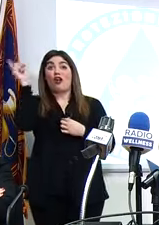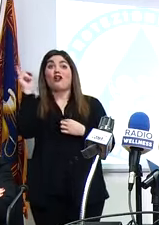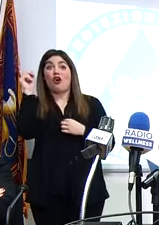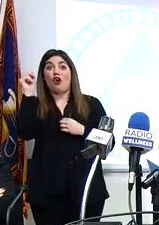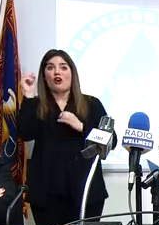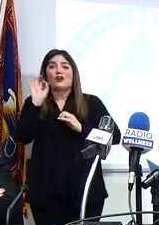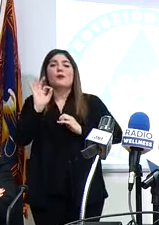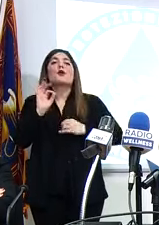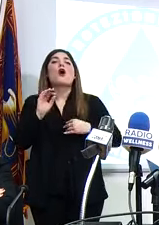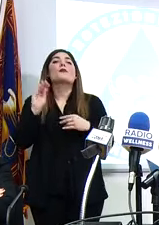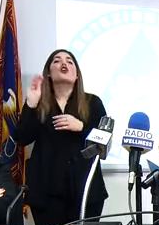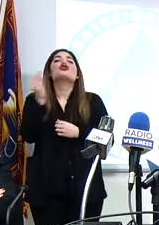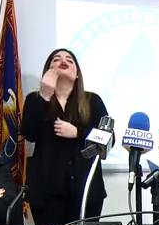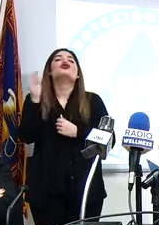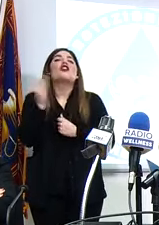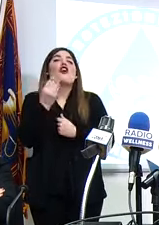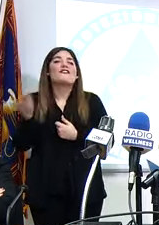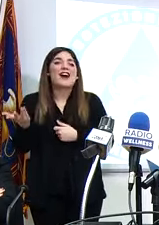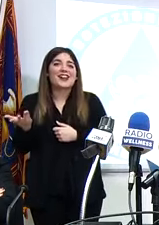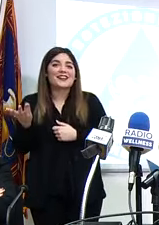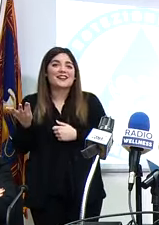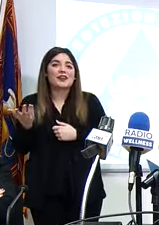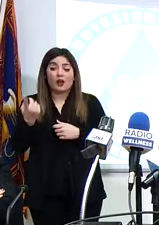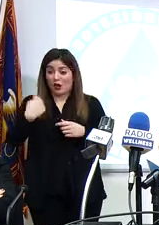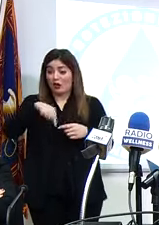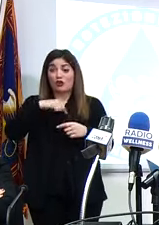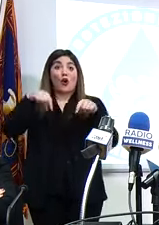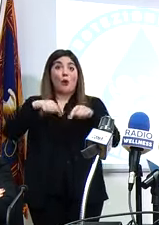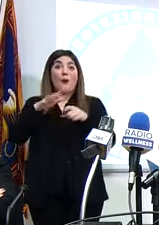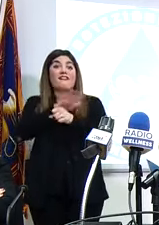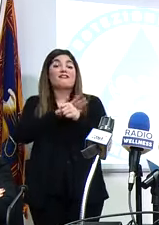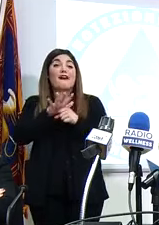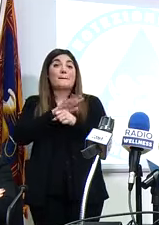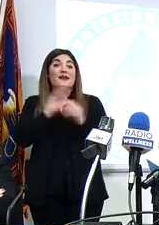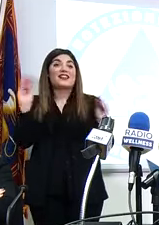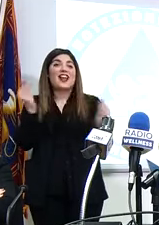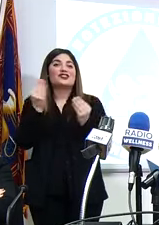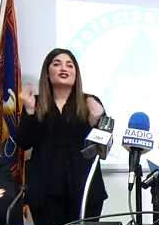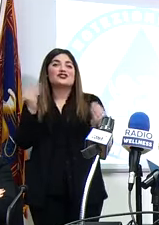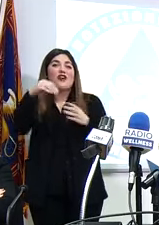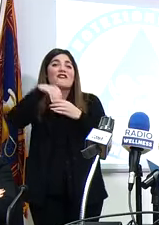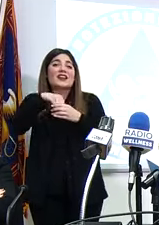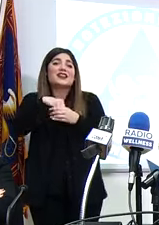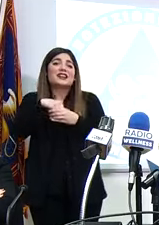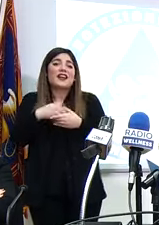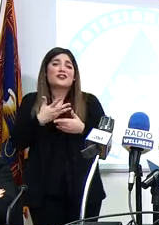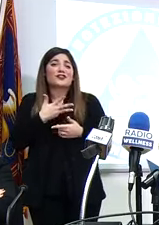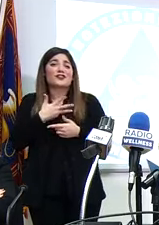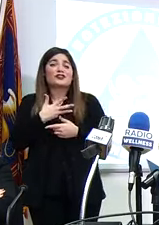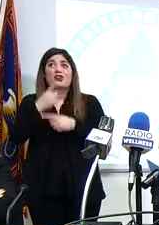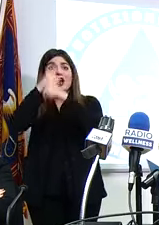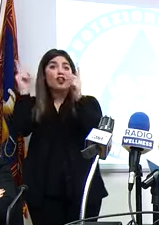come da noi. Abbiamo ancora i figli maschi in casa a 40 anni noi, sapete, no? Quindi è una diversa situazione